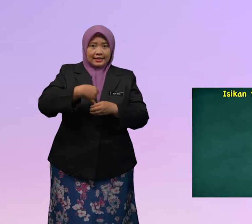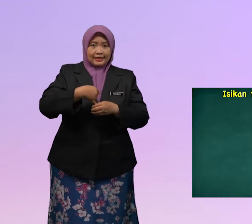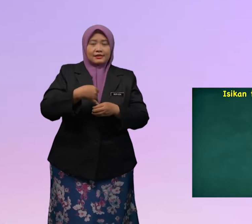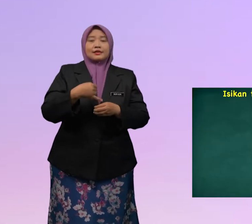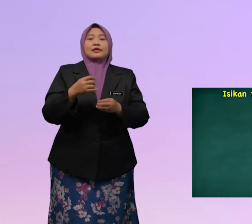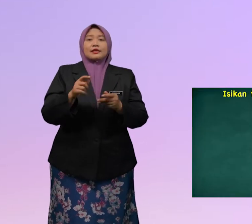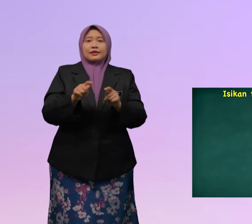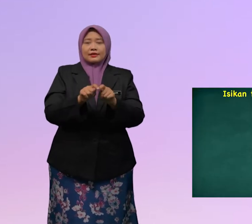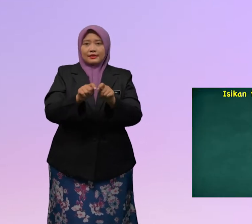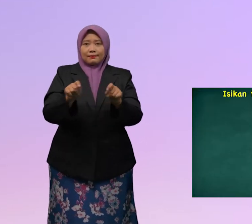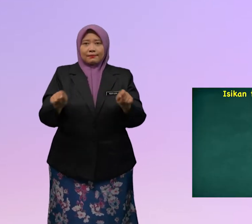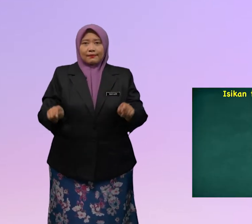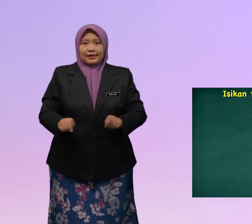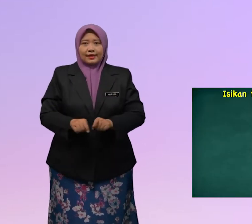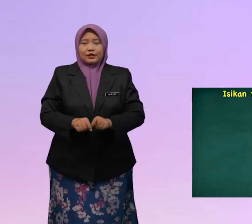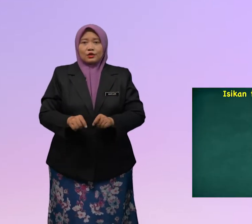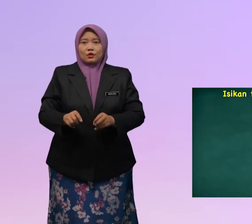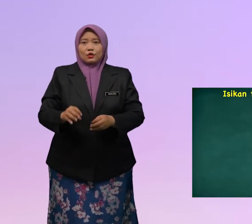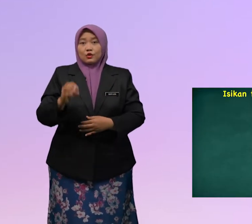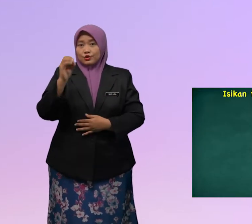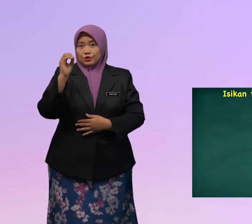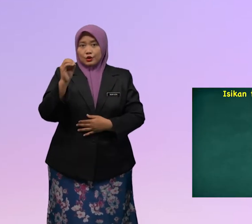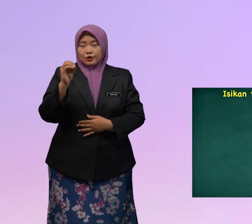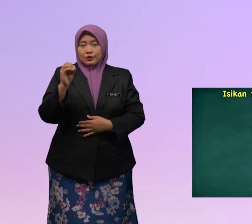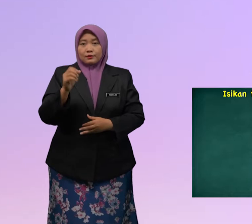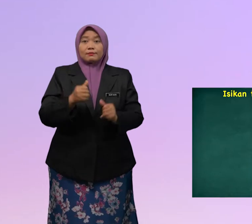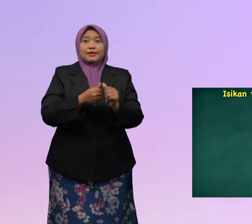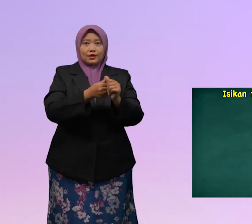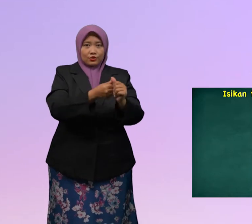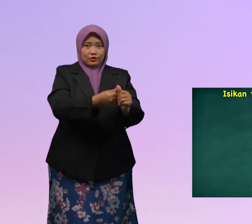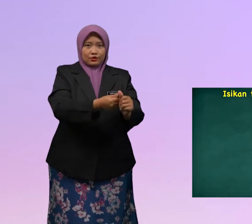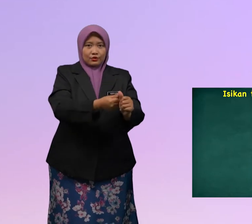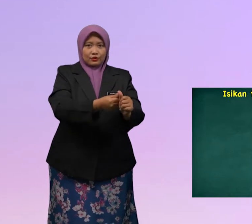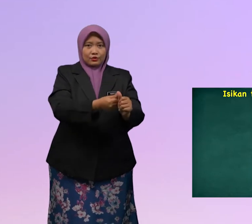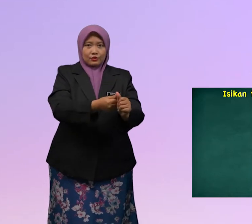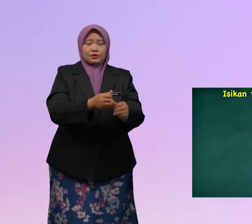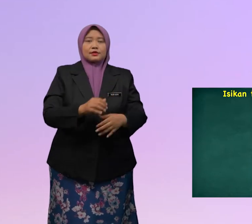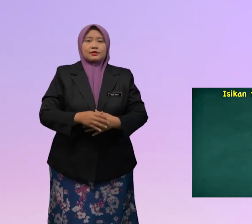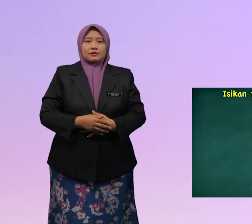isikan tempat kosong berikut.